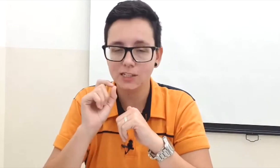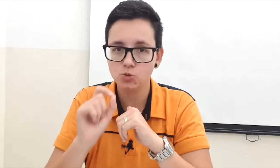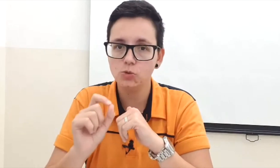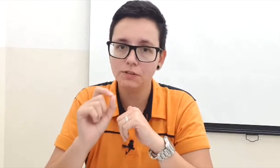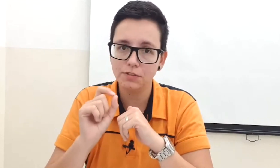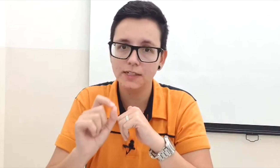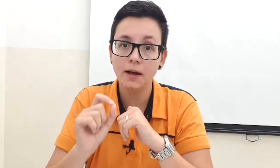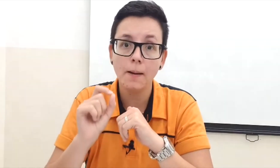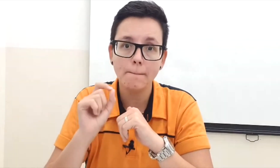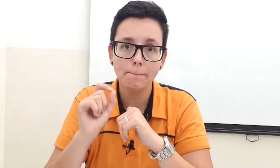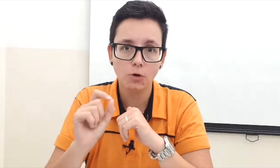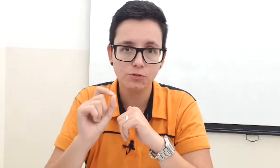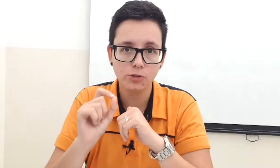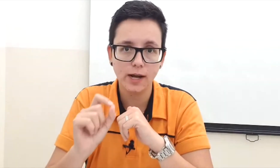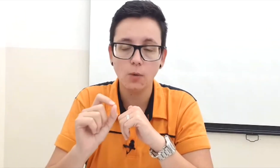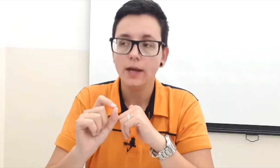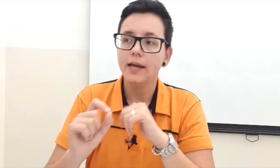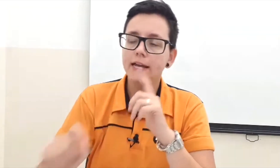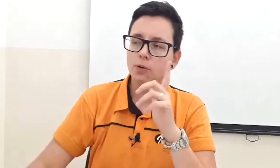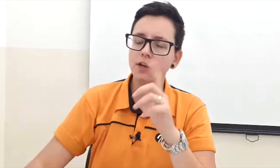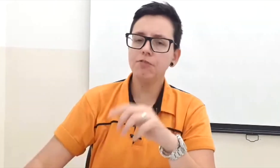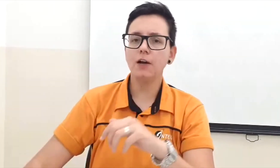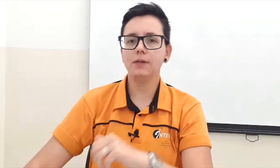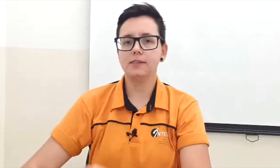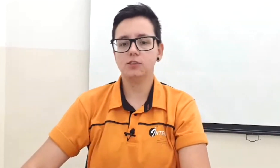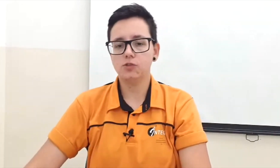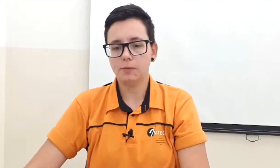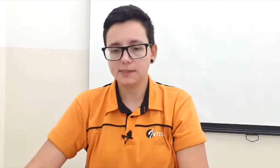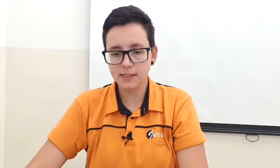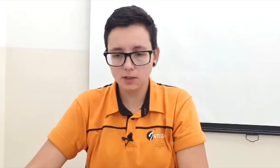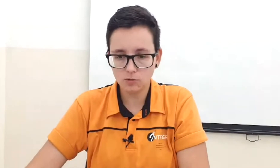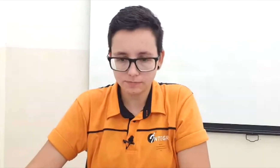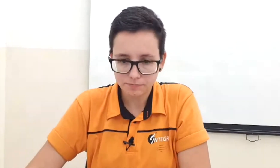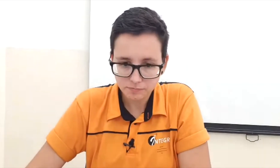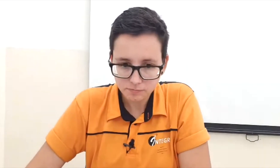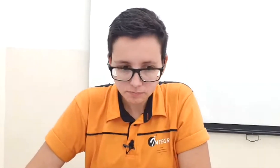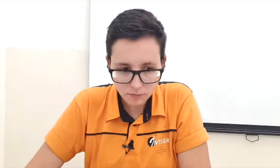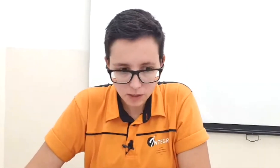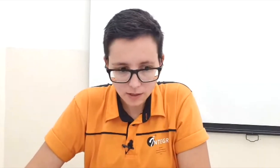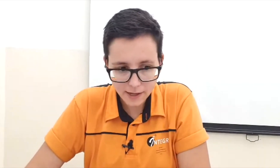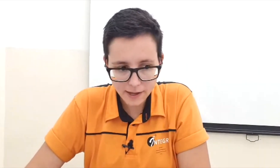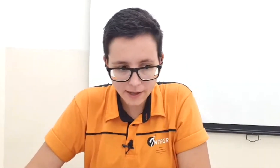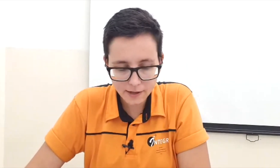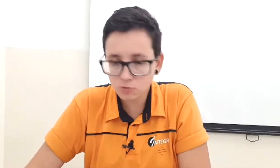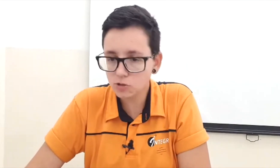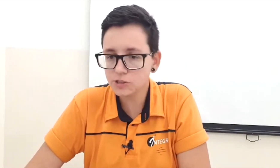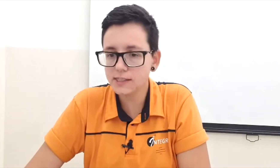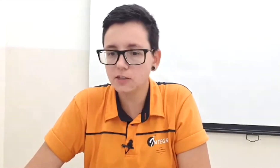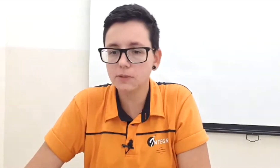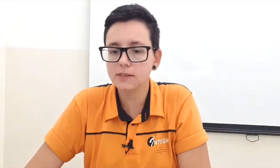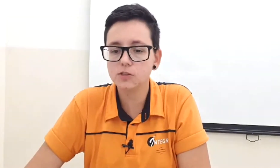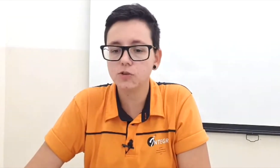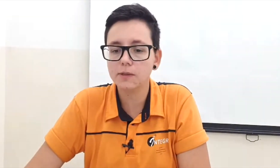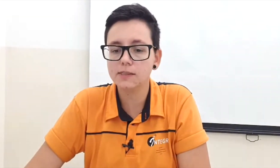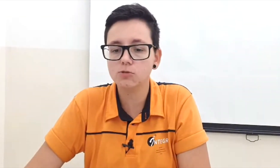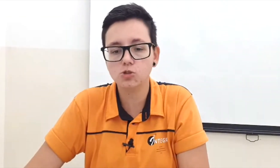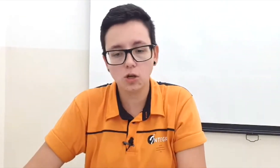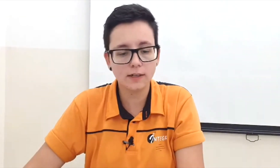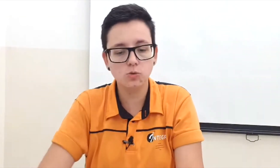na sua vida profissional. E quando eu falo uma transformação, Eu não estou dizendo uma transformação só na tua